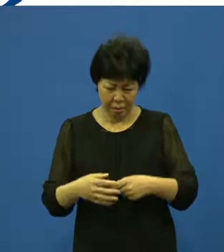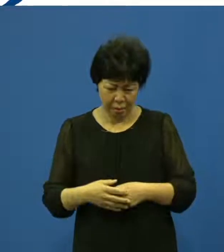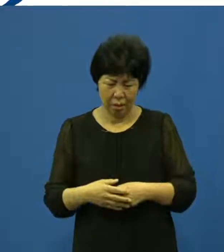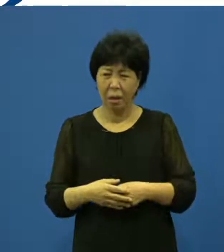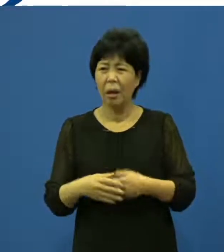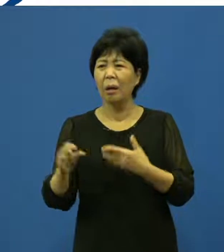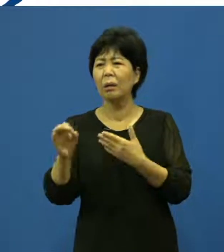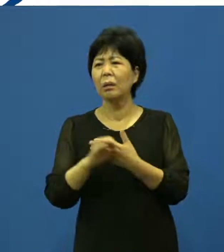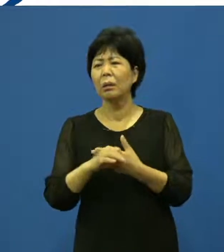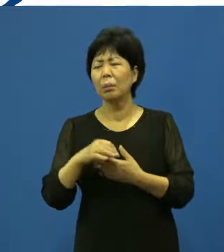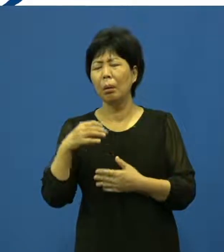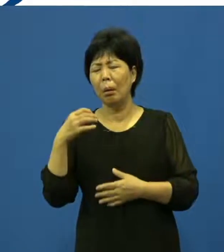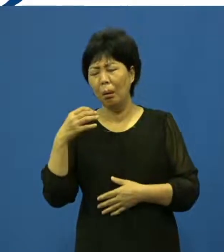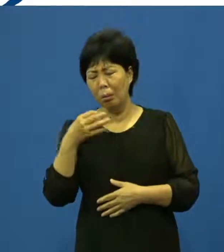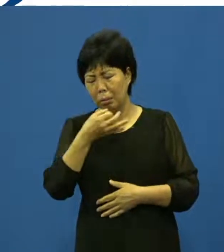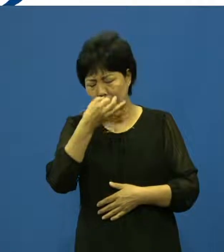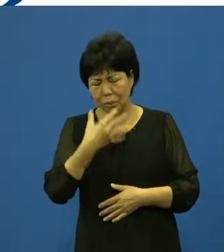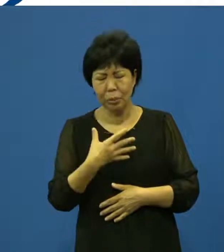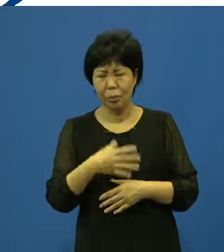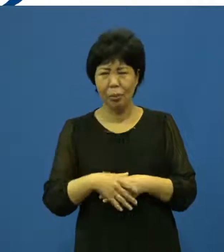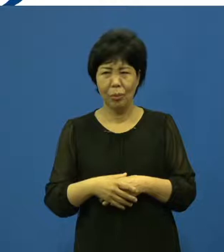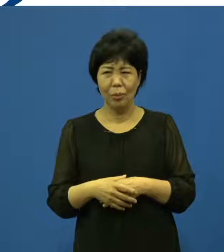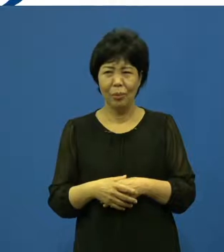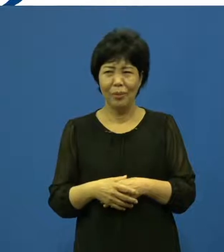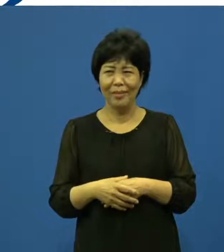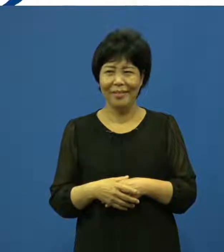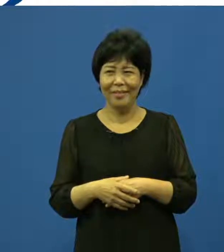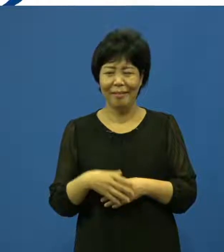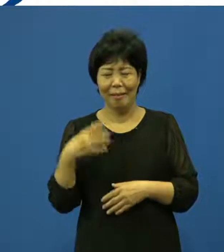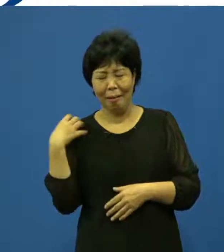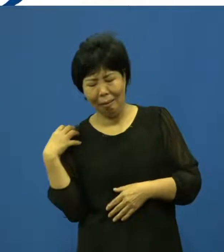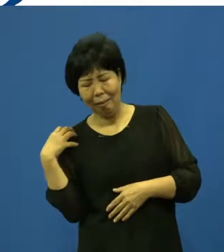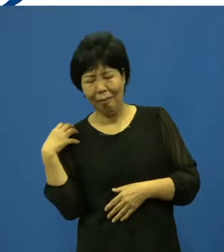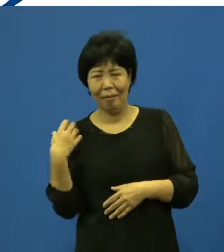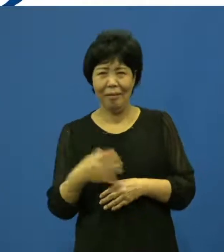어떻게 하고 막 리스트를 만들어 막 억압하고 이런 막 해가지고 막